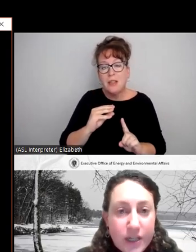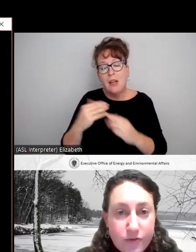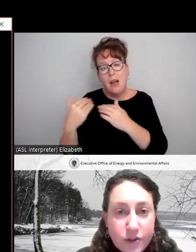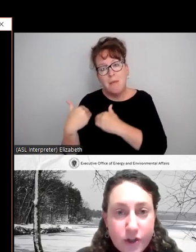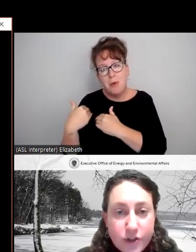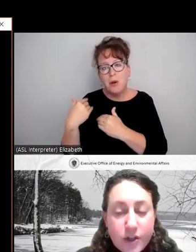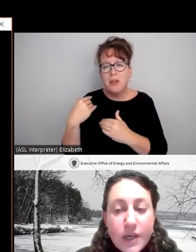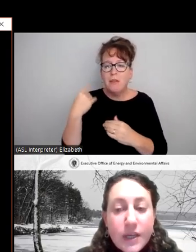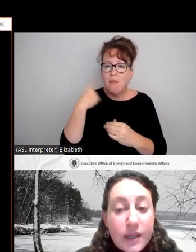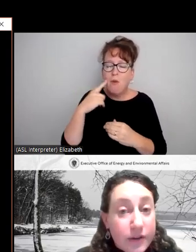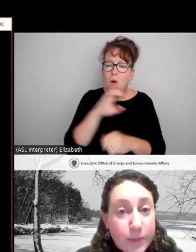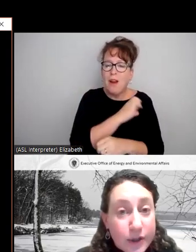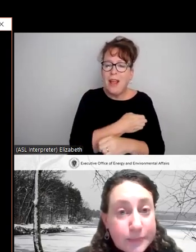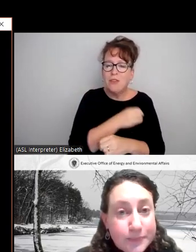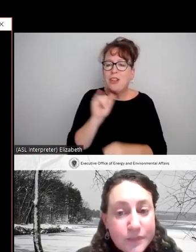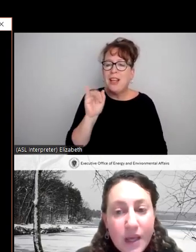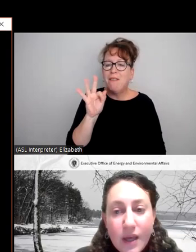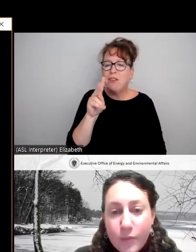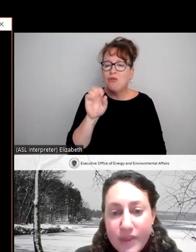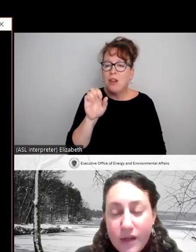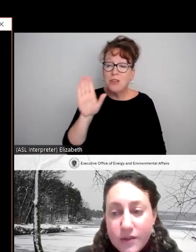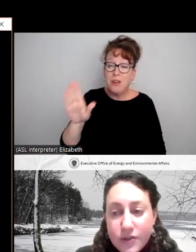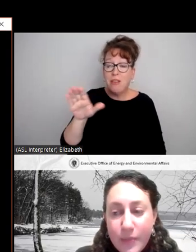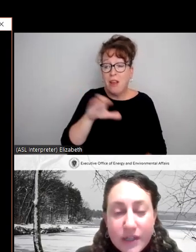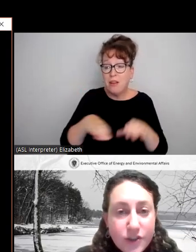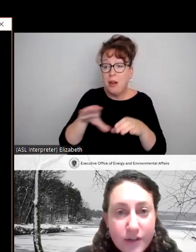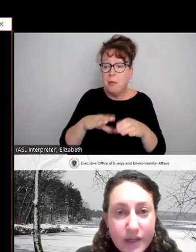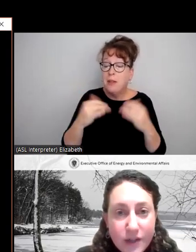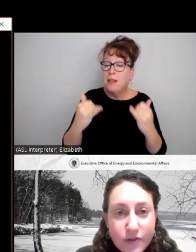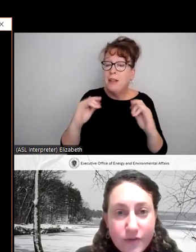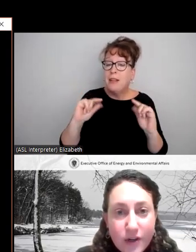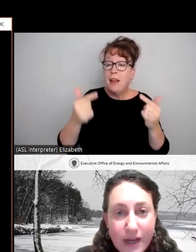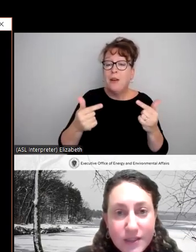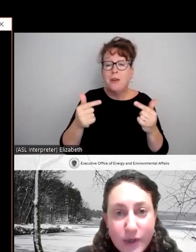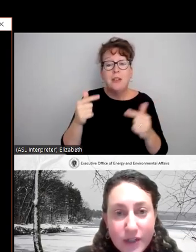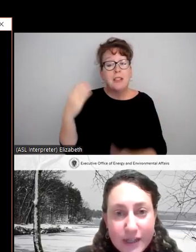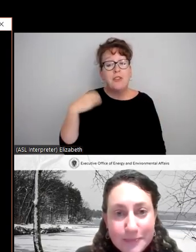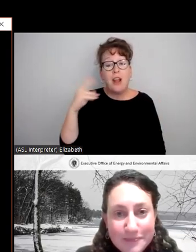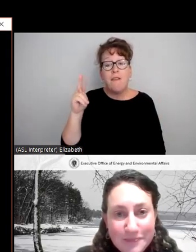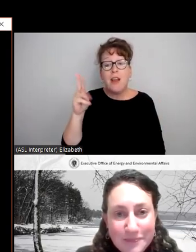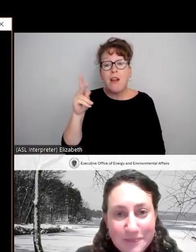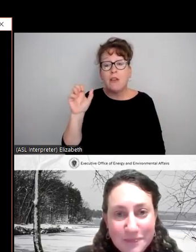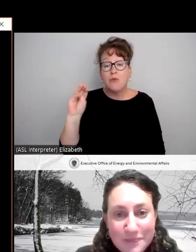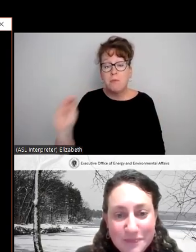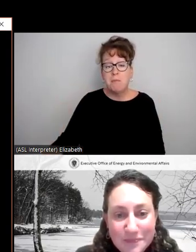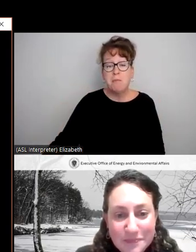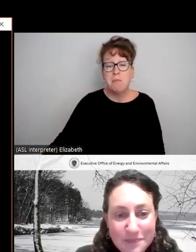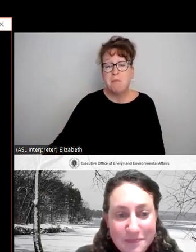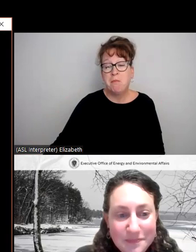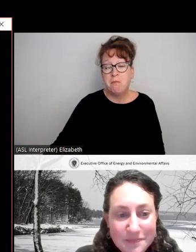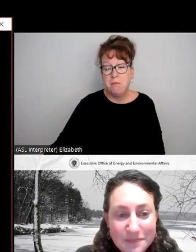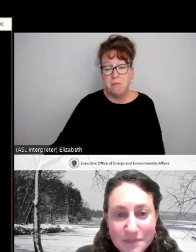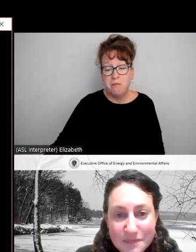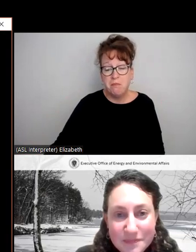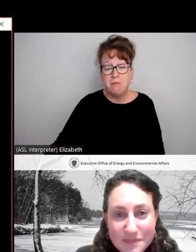y cómo esto ha alterado el consumo de energía y la intención suya de